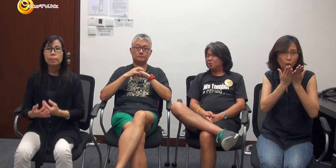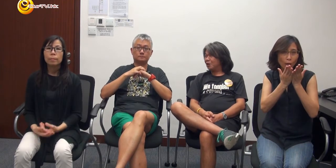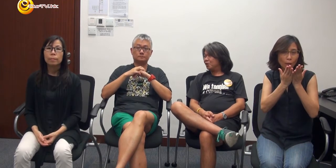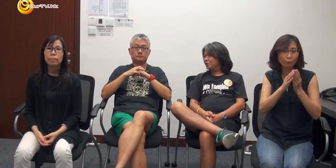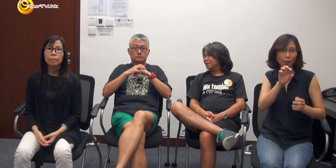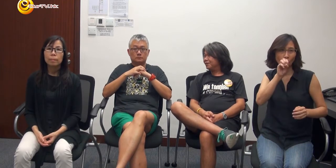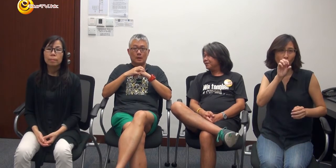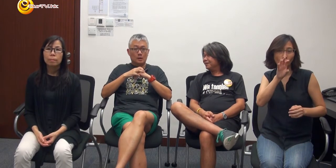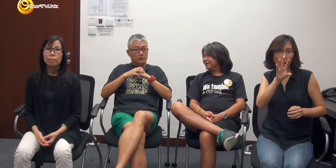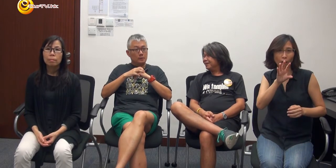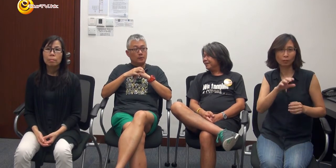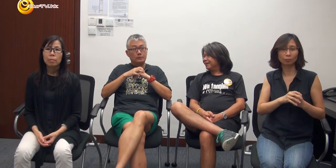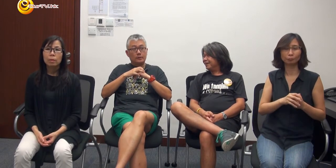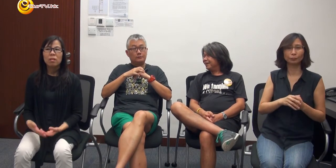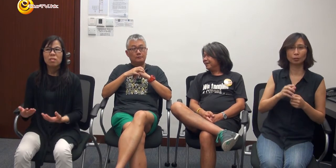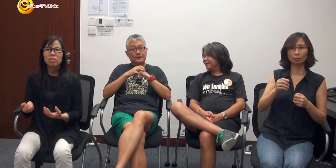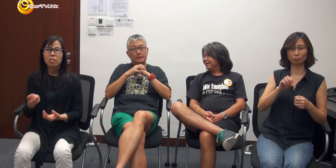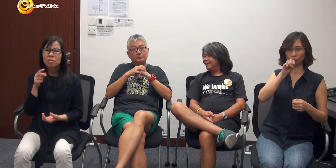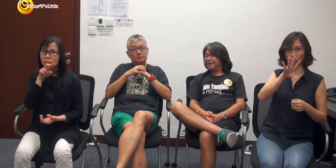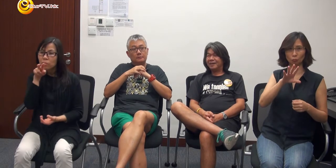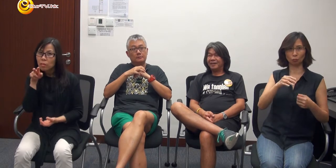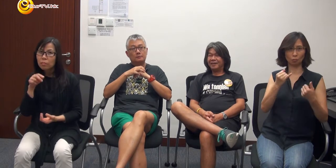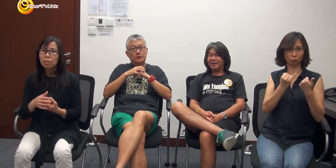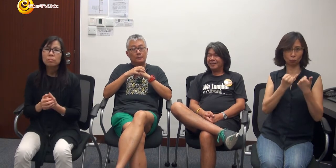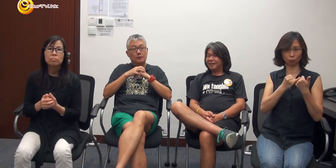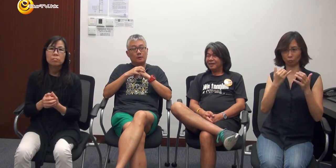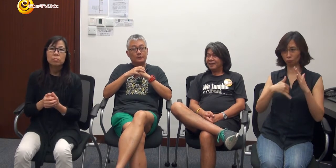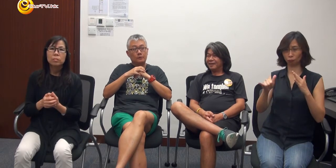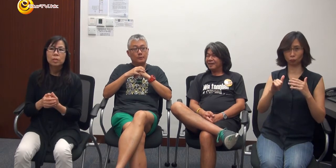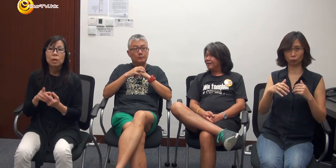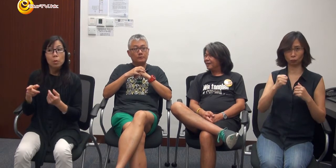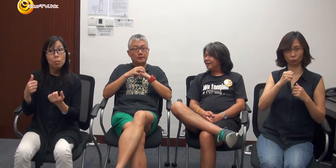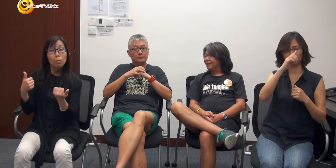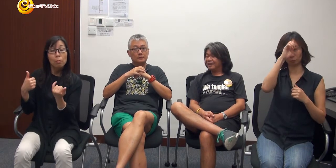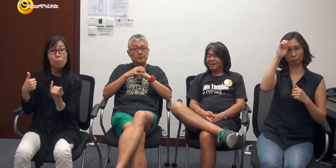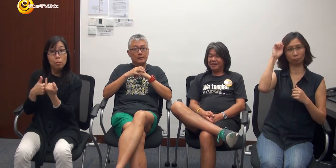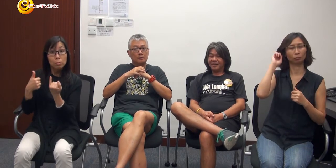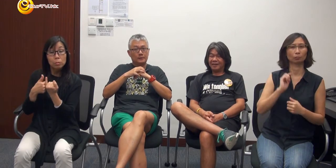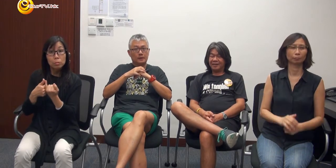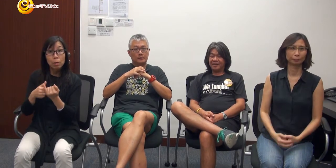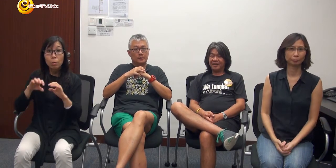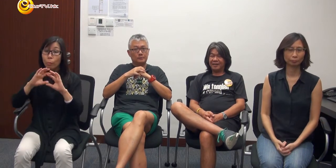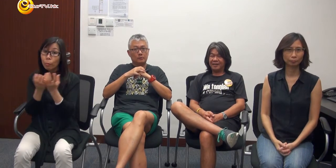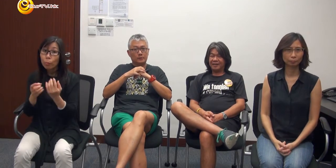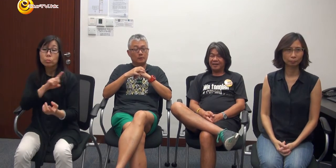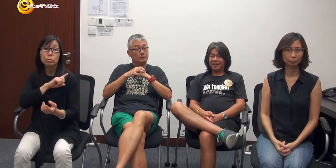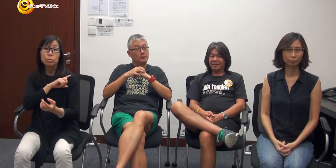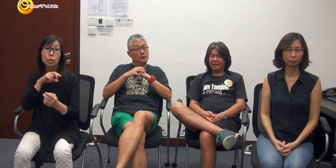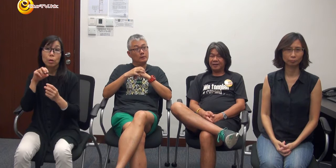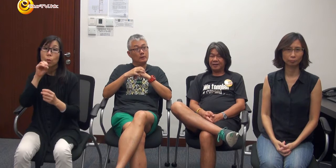表離場喎。 依、這個就好視乎翻係唔係嗰個學生會代表本身傾嗰個問題涉及到一啲可能私隱啊，或